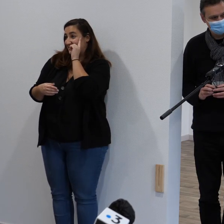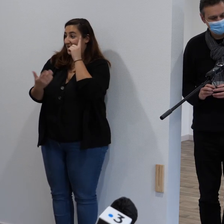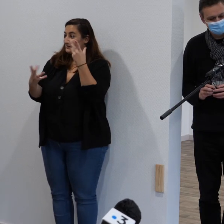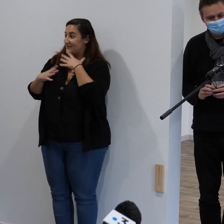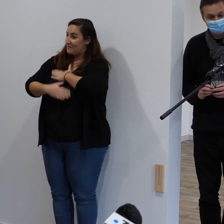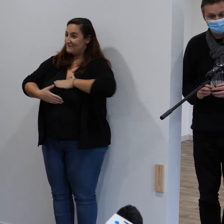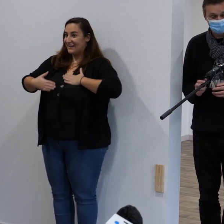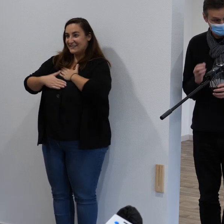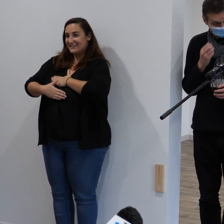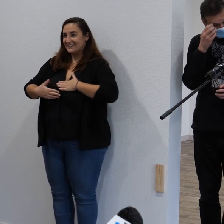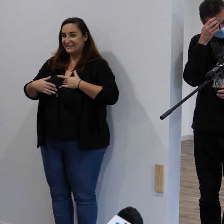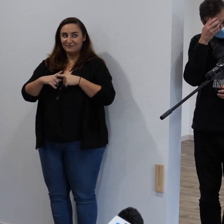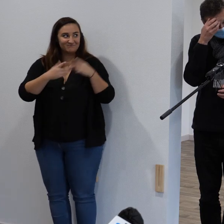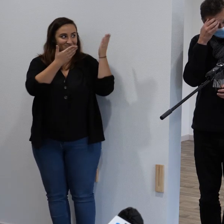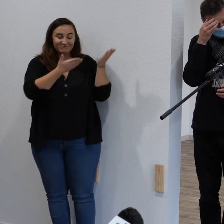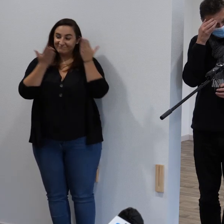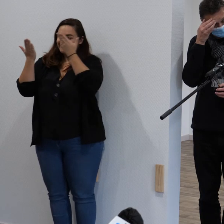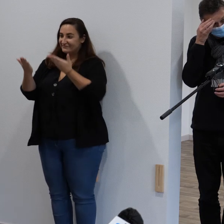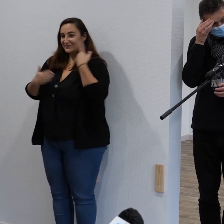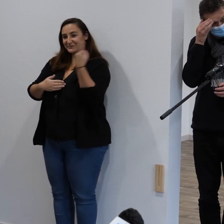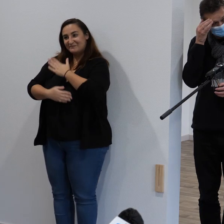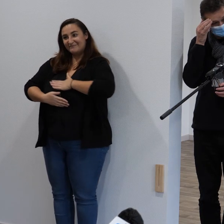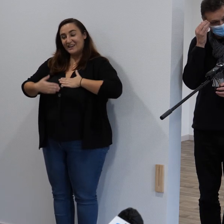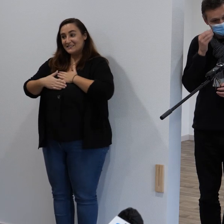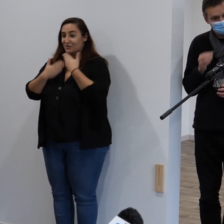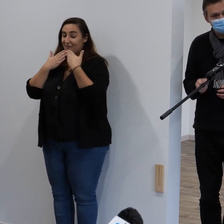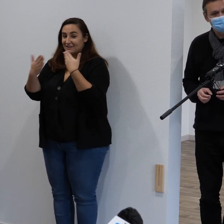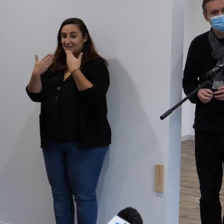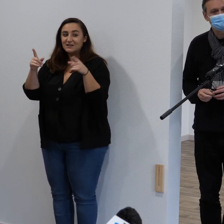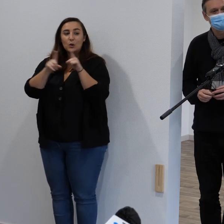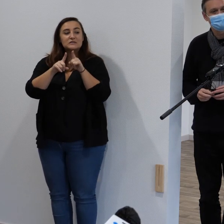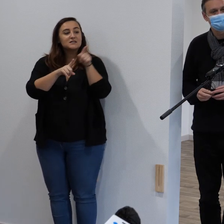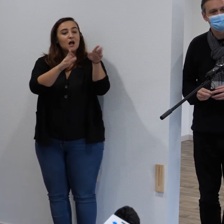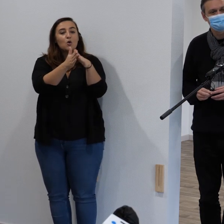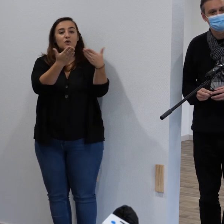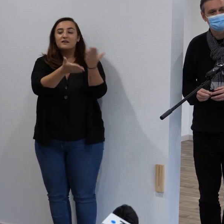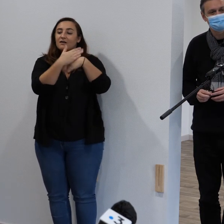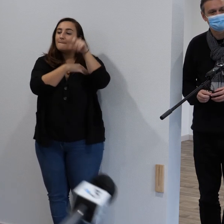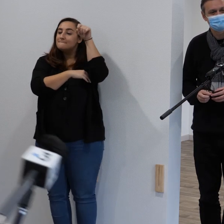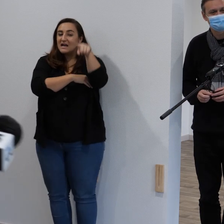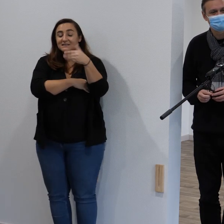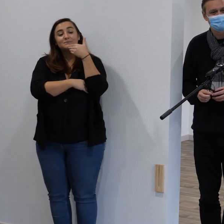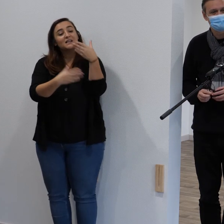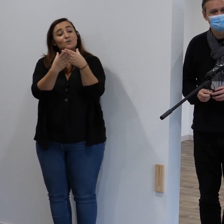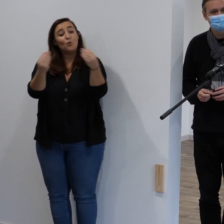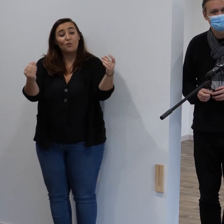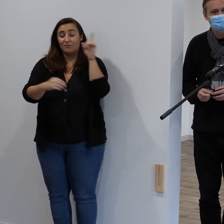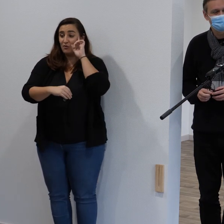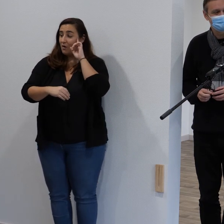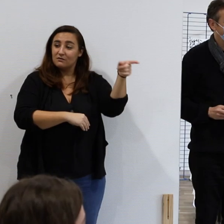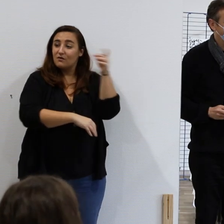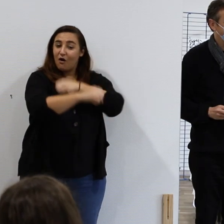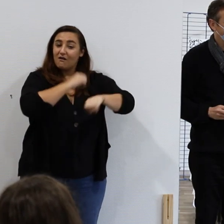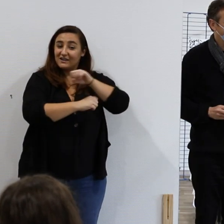faites et surtout que vous faites aux enfants. Nous remercions évidemment le livre à Metz, sans qui cette rencontre n'aurait pas pu se